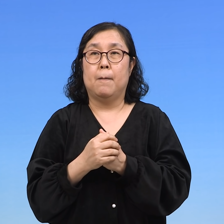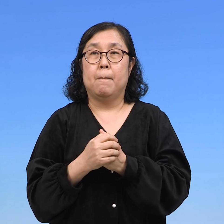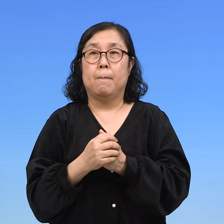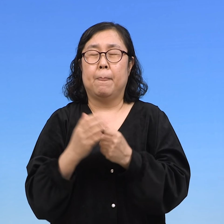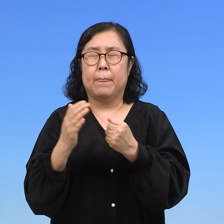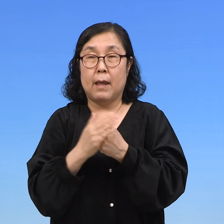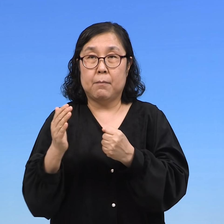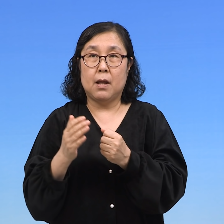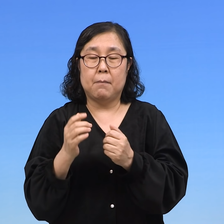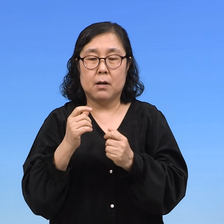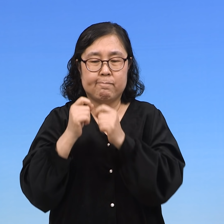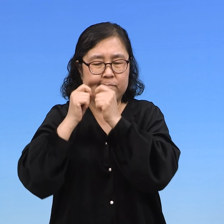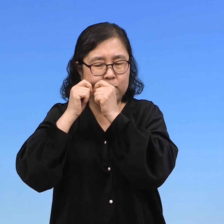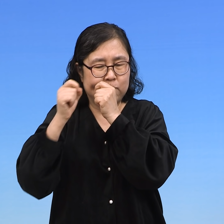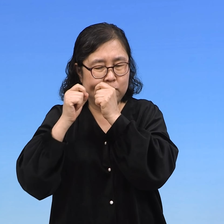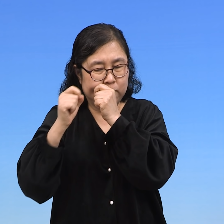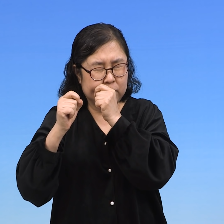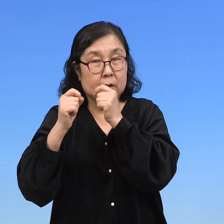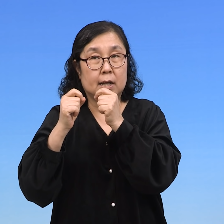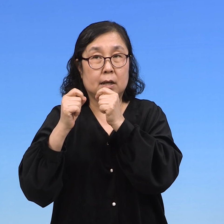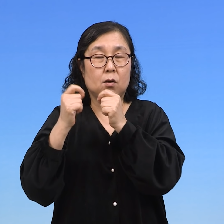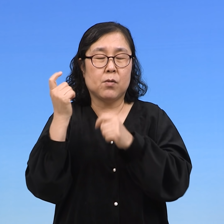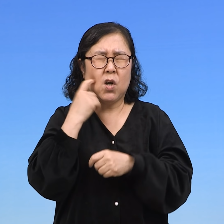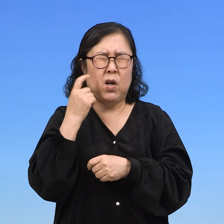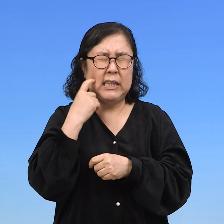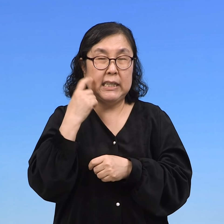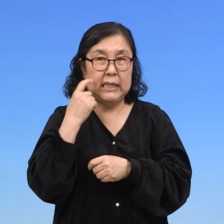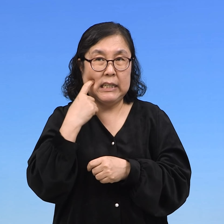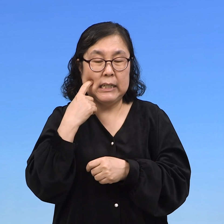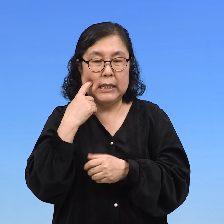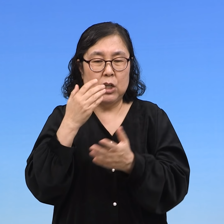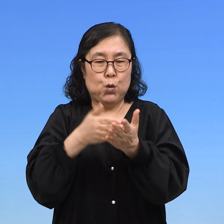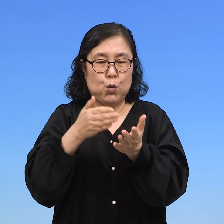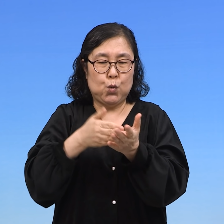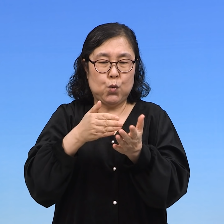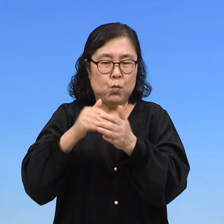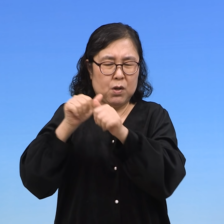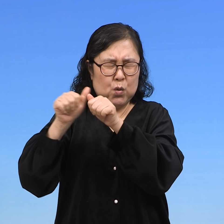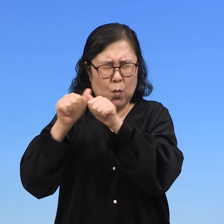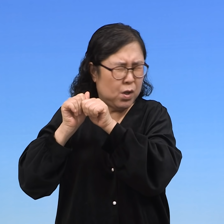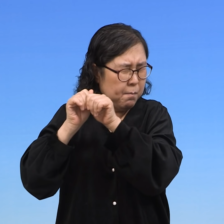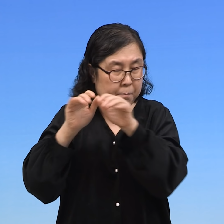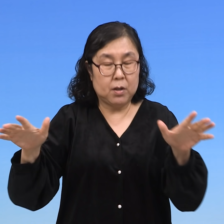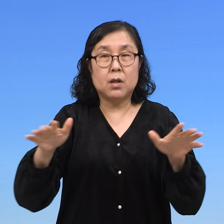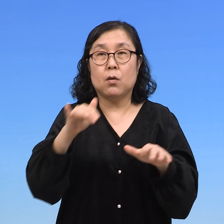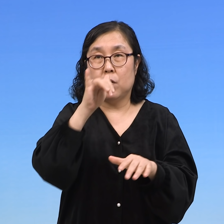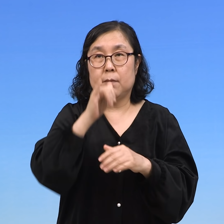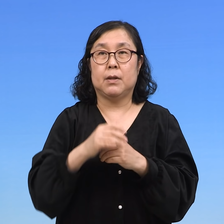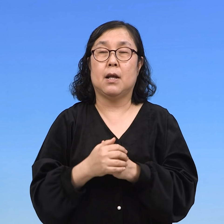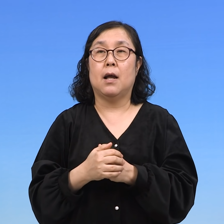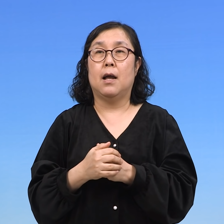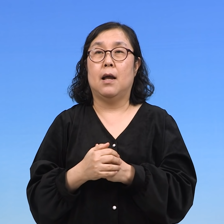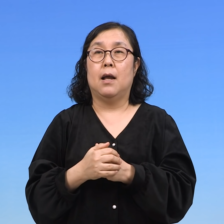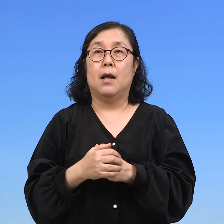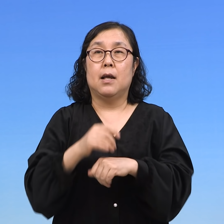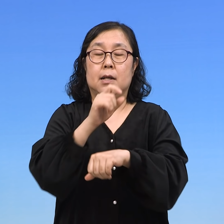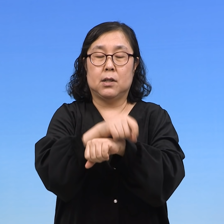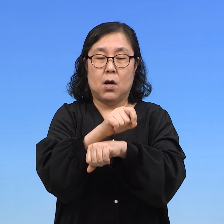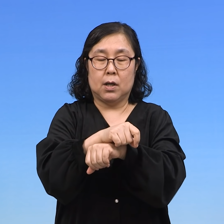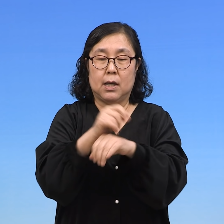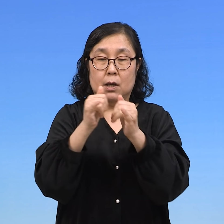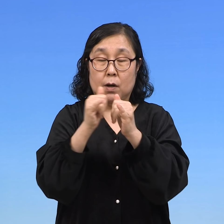오늘 그래서 막 속이기까지 거짓을 가지고 퍼뜨리기까지 자기 사랑에 빠져 있는데 이